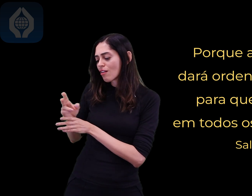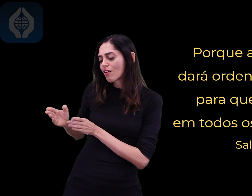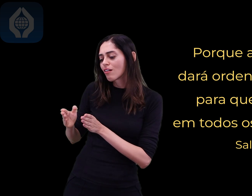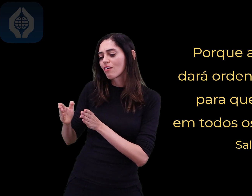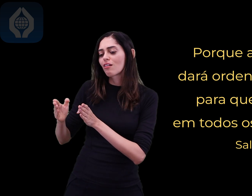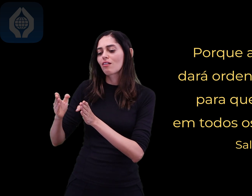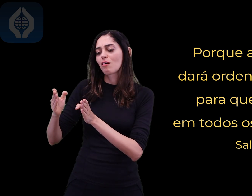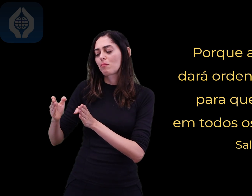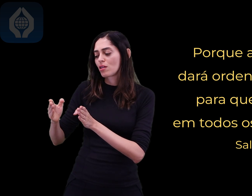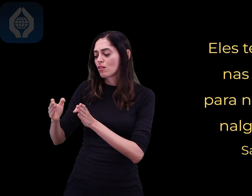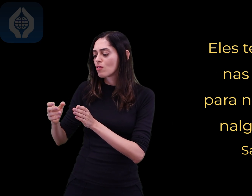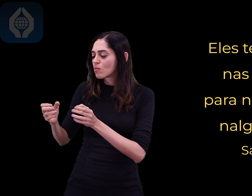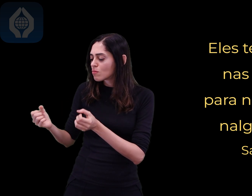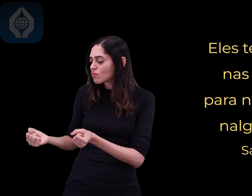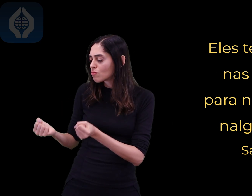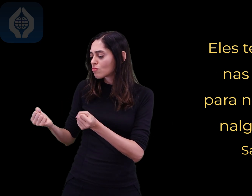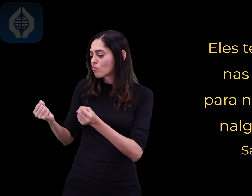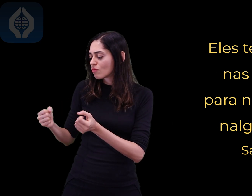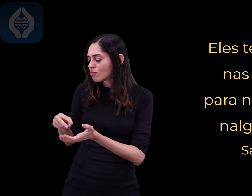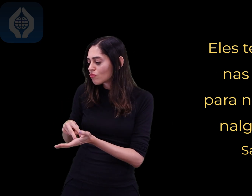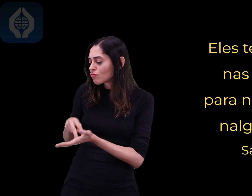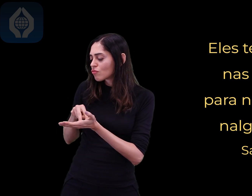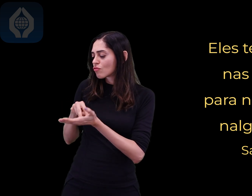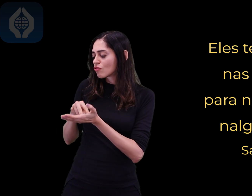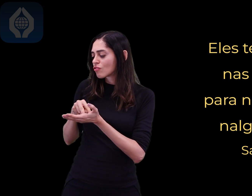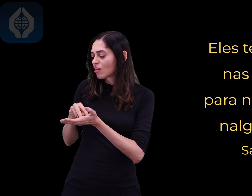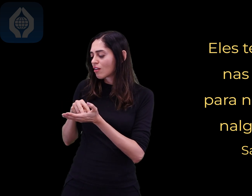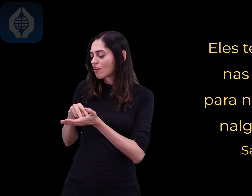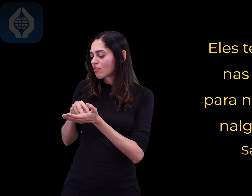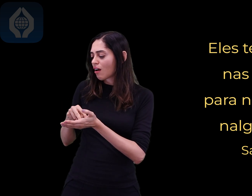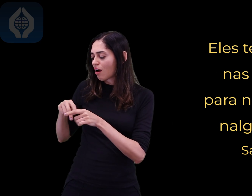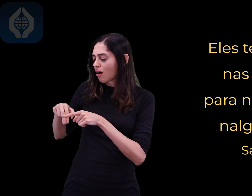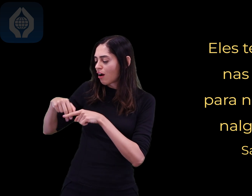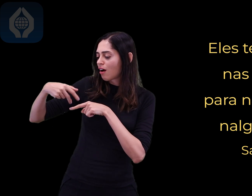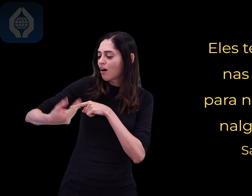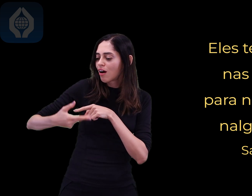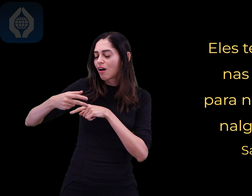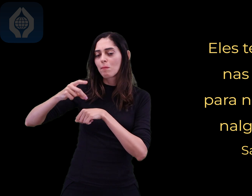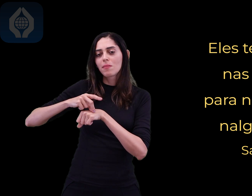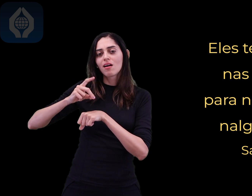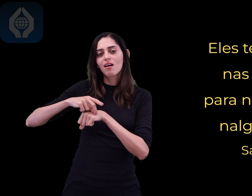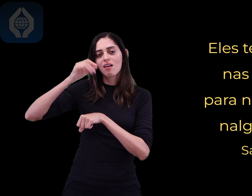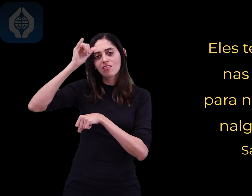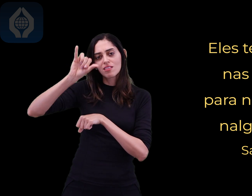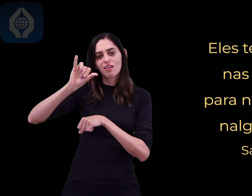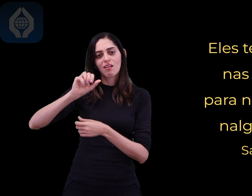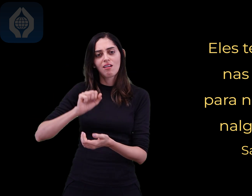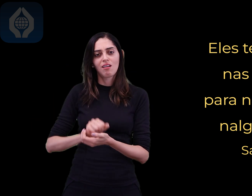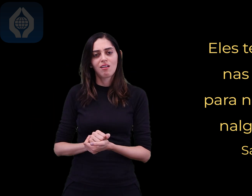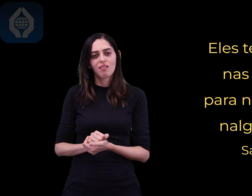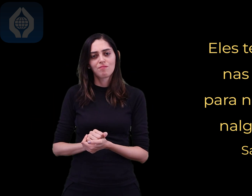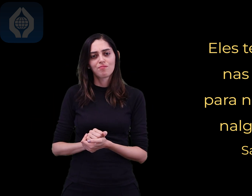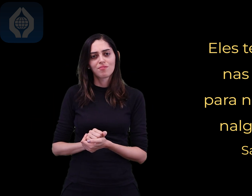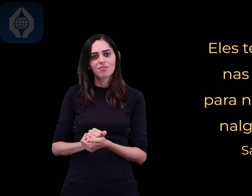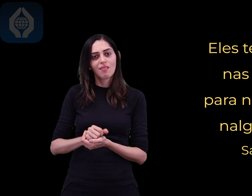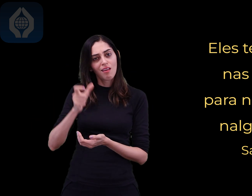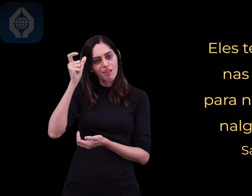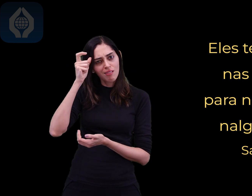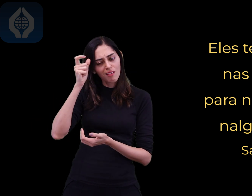seus caminhos. Eles te sustentarão nas suas mãos, para não tropeçares em alguma